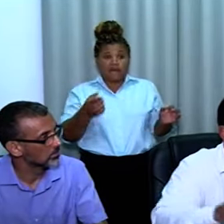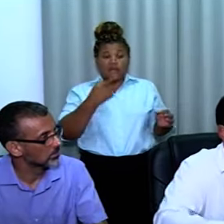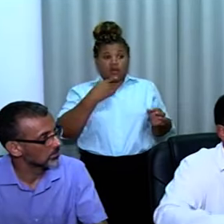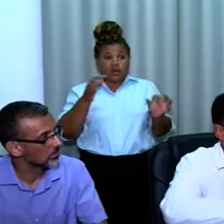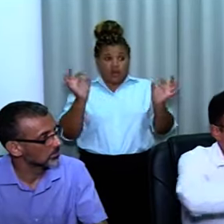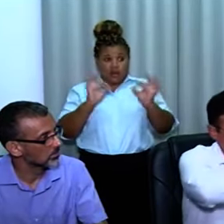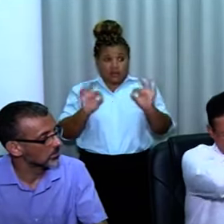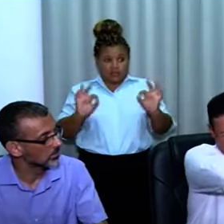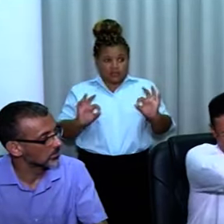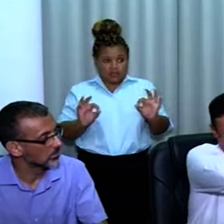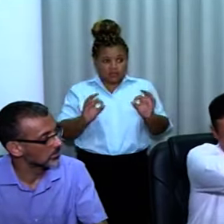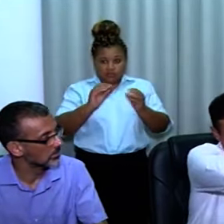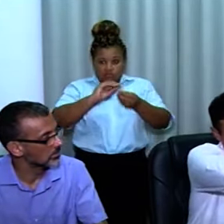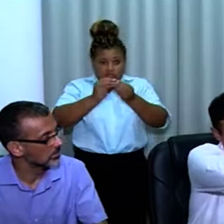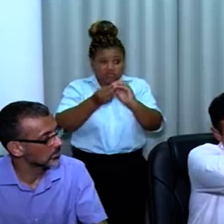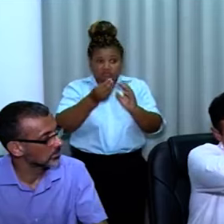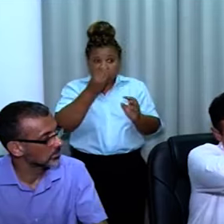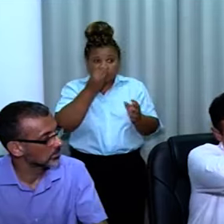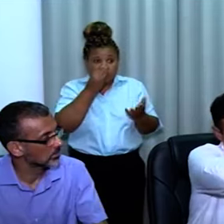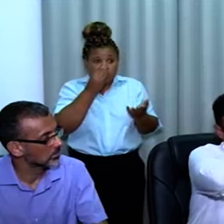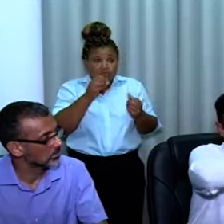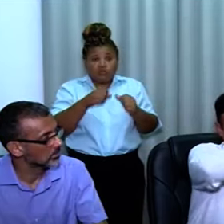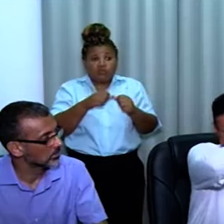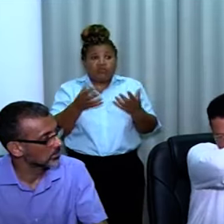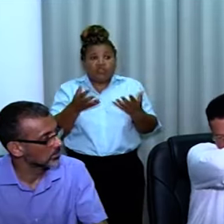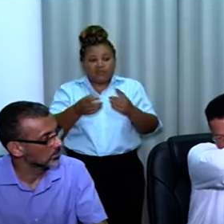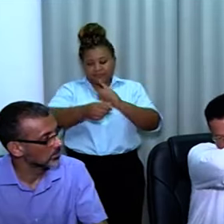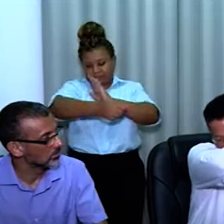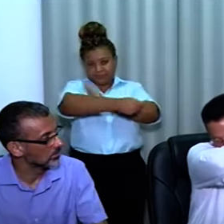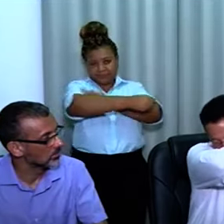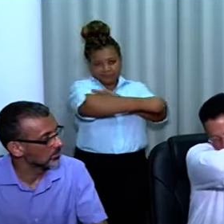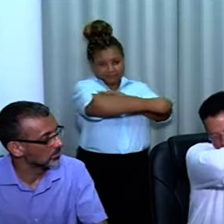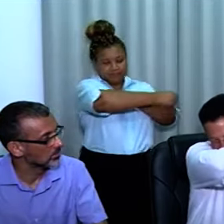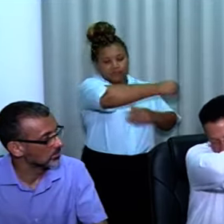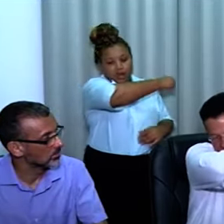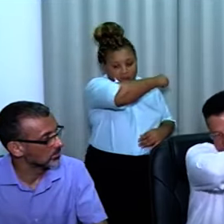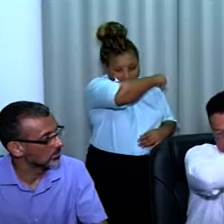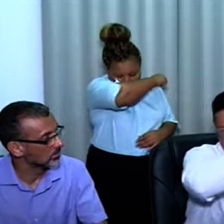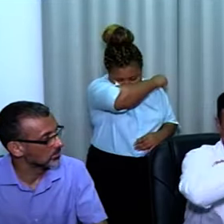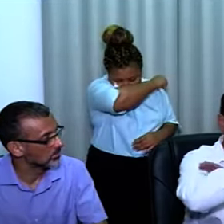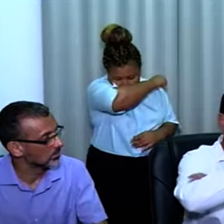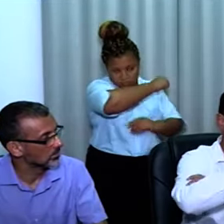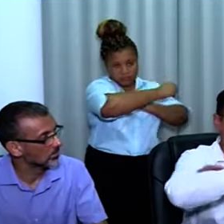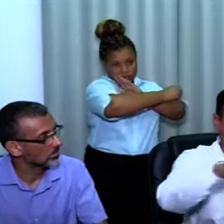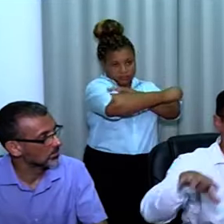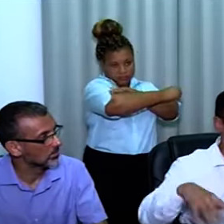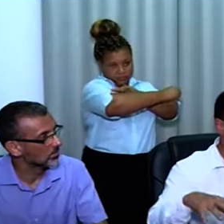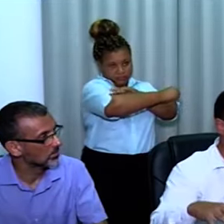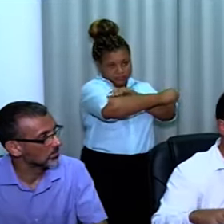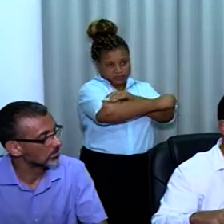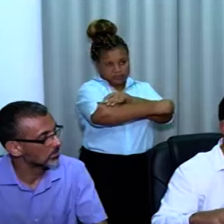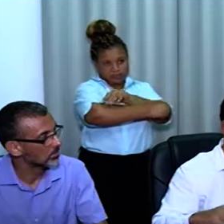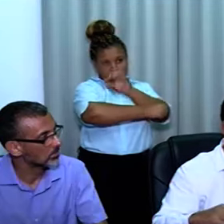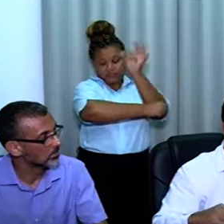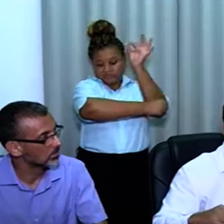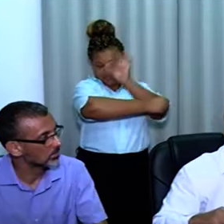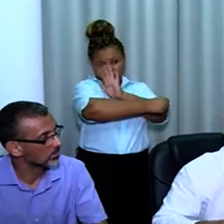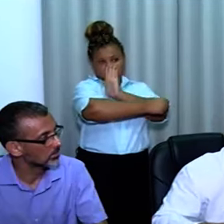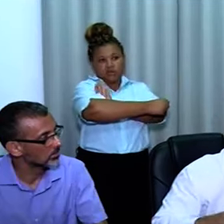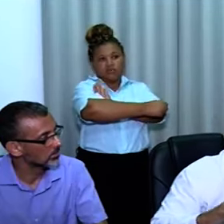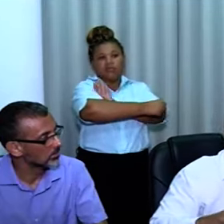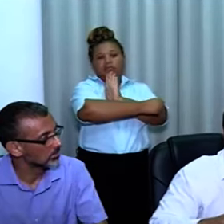bines, servir ou coude. Hein? Comme ça, tout ça va être dans l'air et toi, la reste, elle n'est pas en vol dans l'air. Ok?